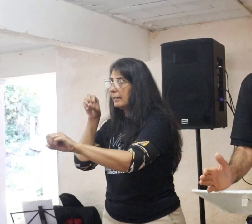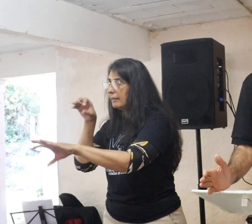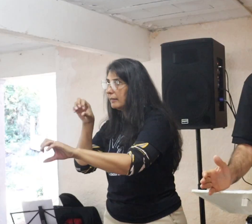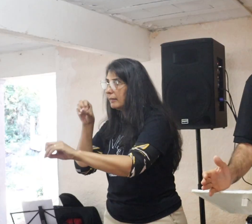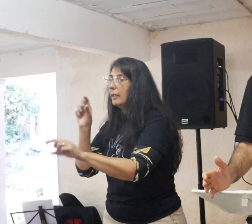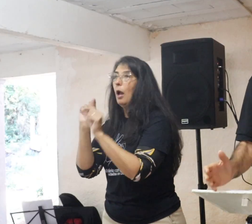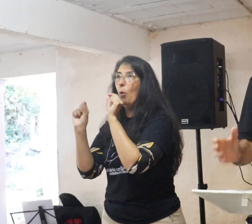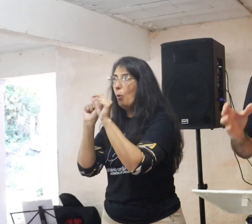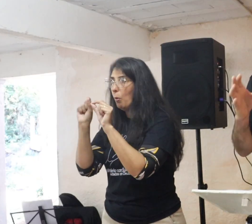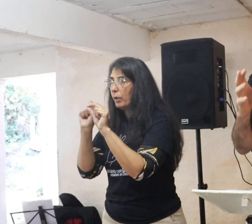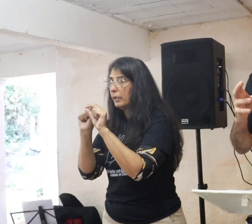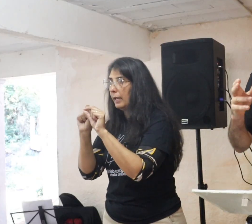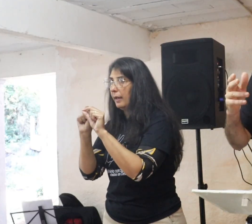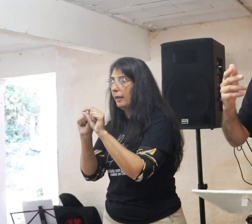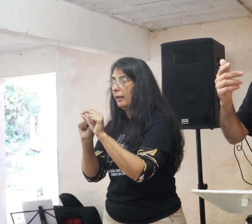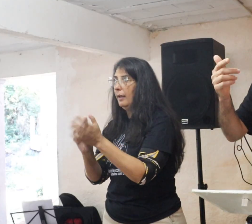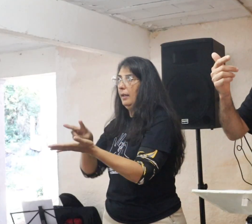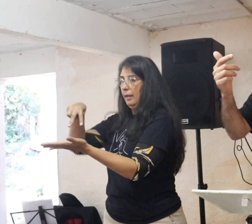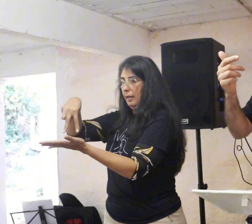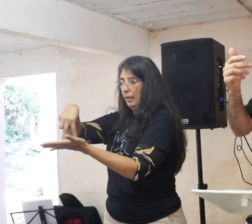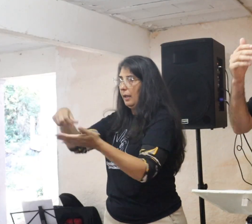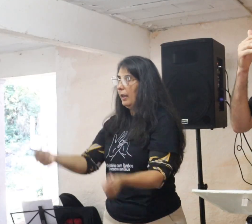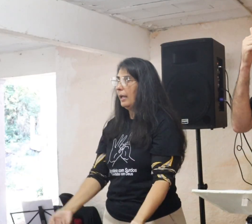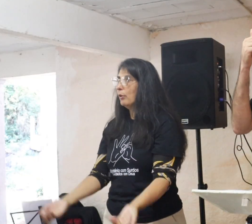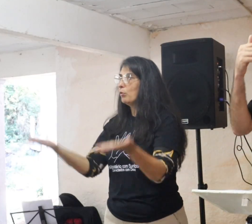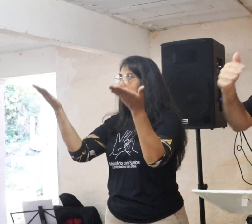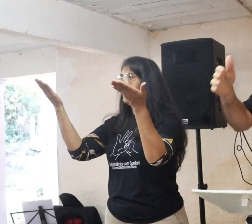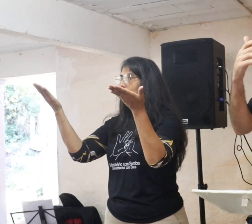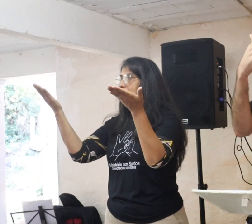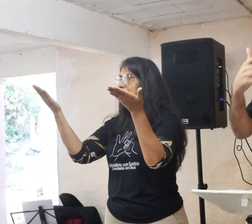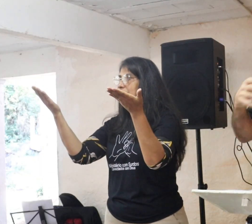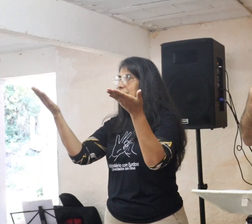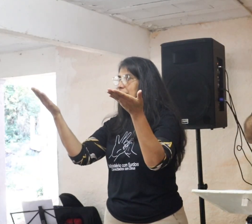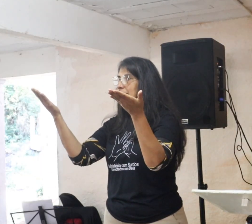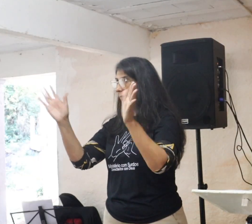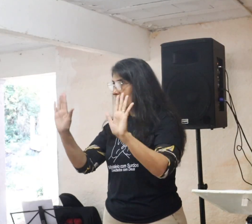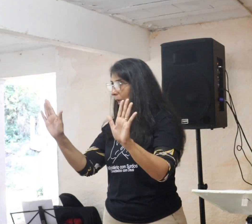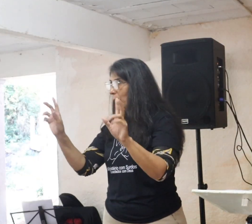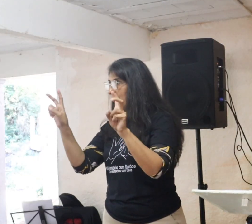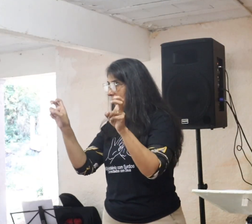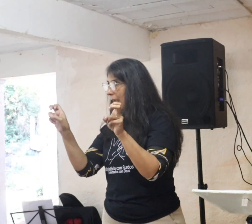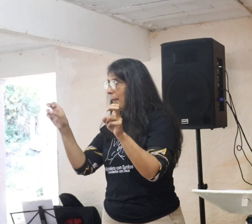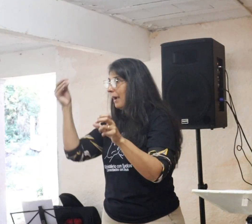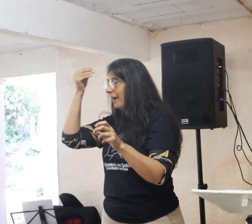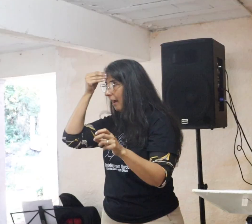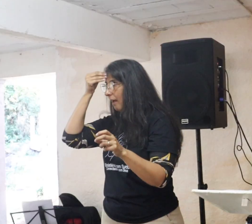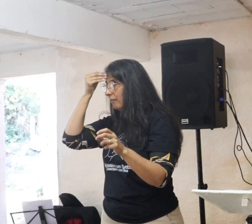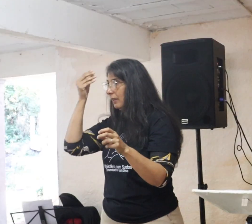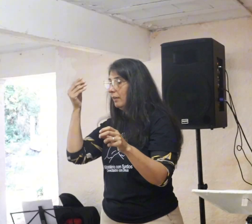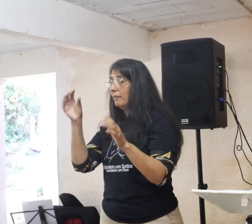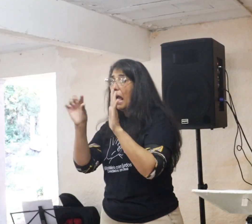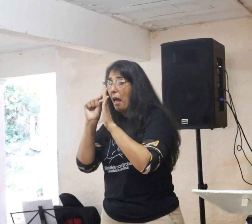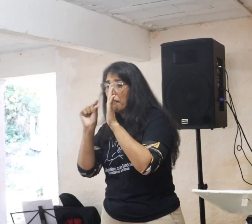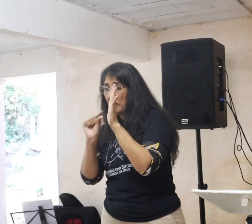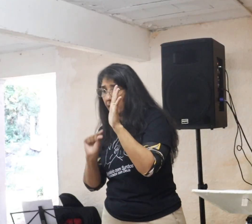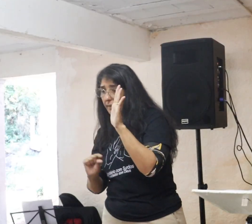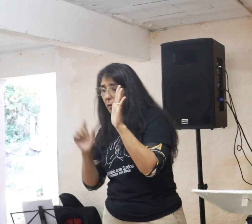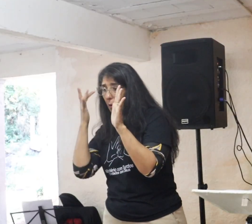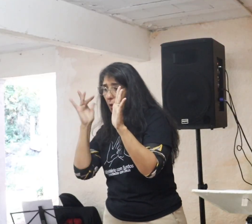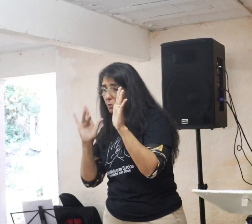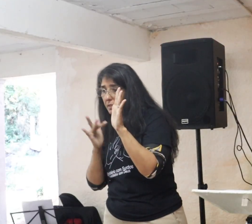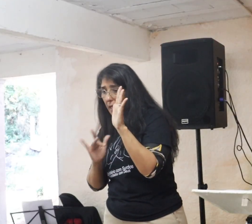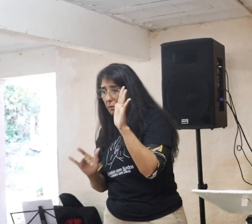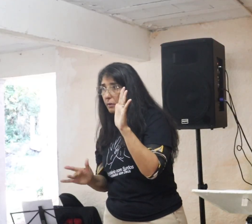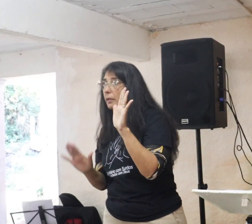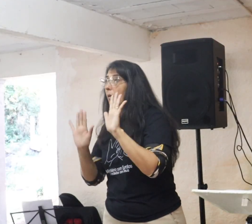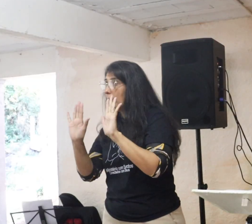ressurreição. Haviam aqueles que estavam abandonando esse ensino, outros estavam corrompendo